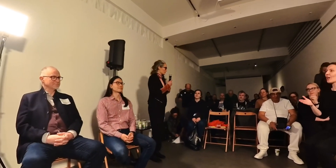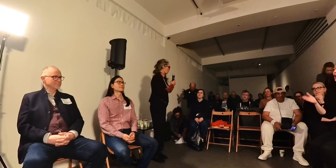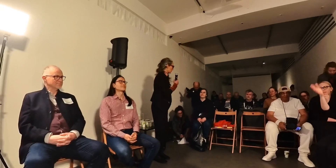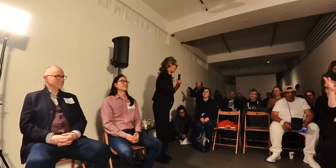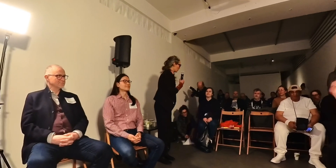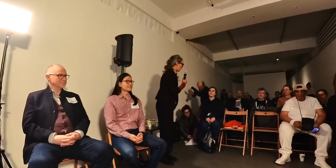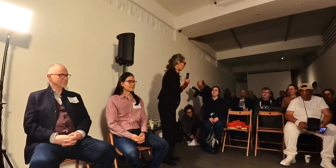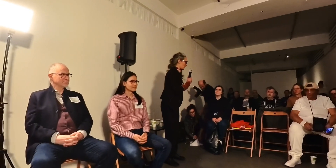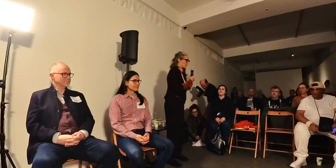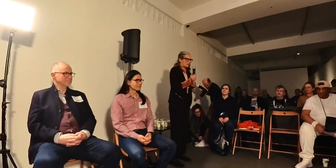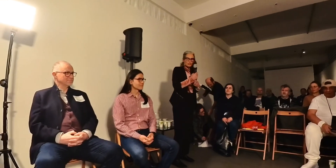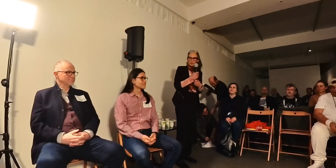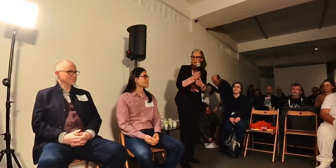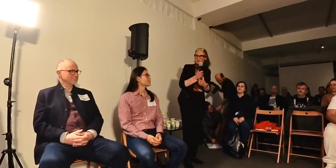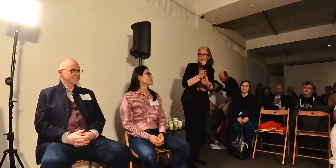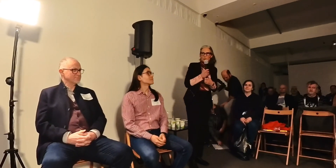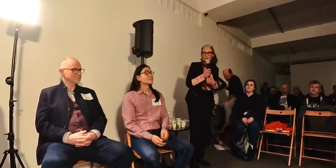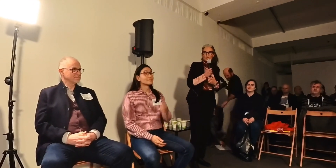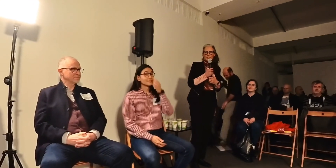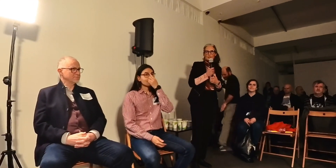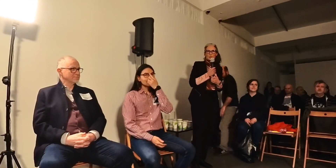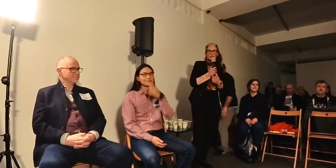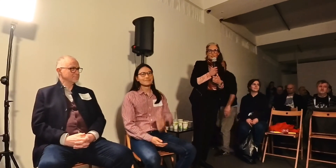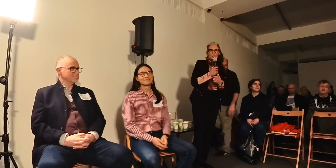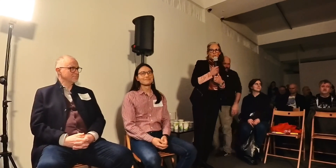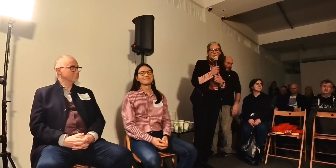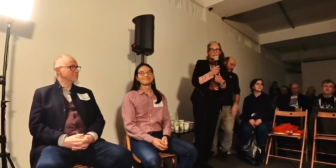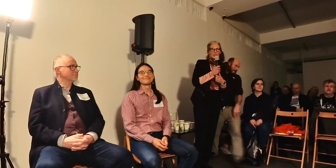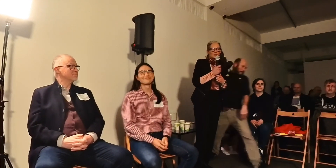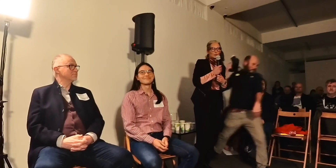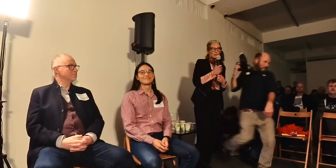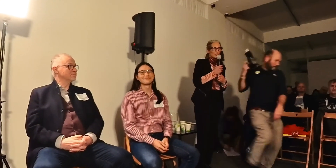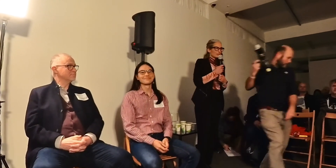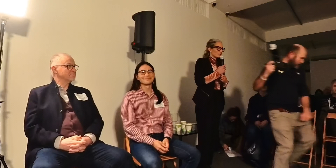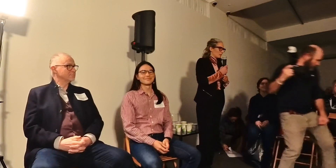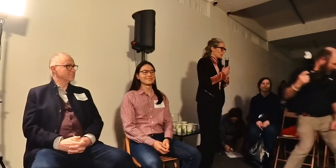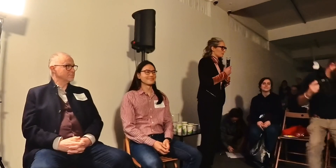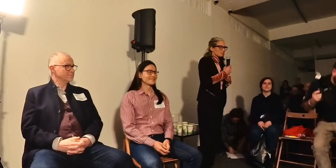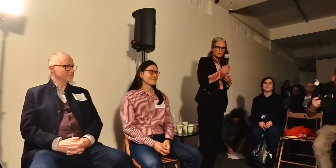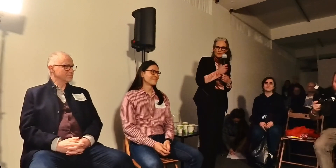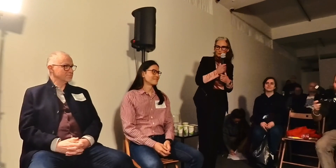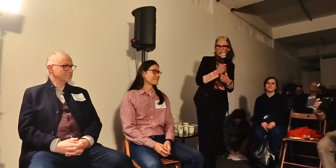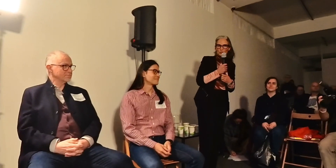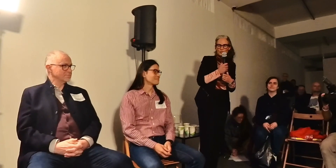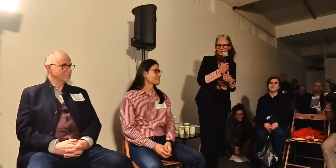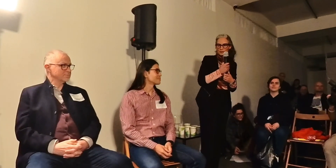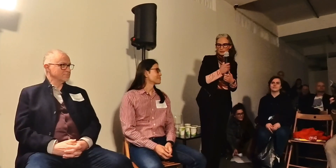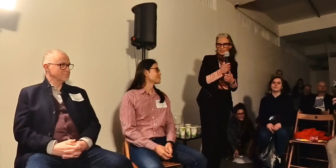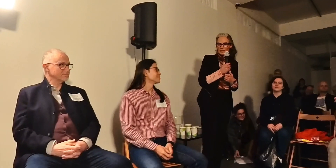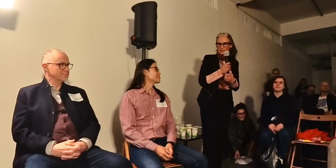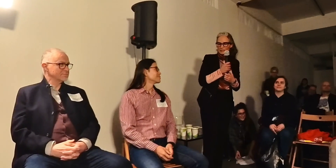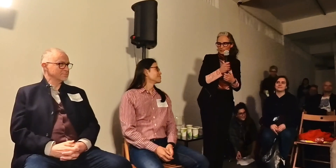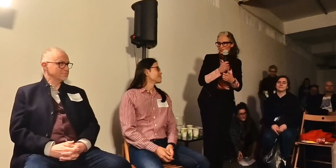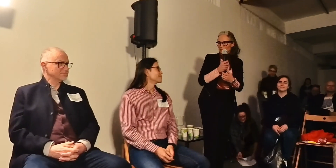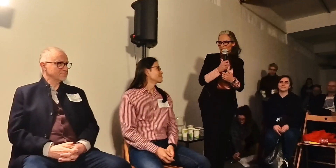Kazašský, bude to velmi stručné, já každého z vás požádám, abyste se případně dopředstavili sami, protože nás je